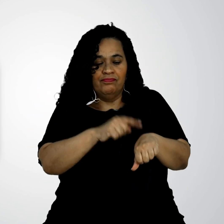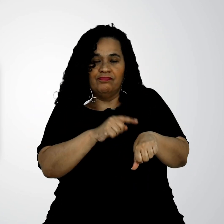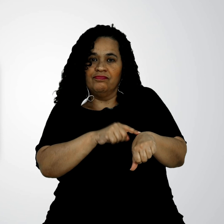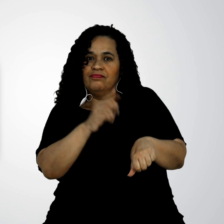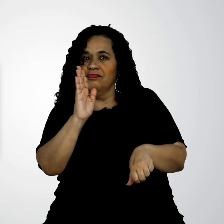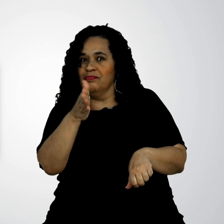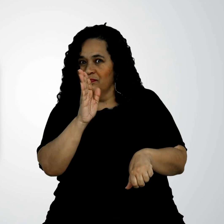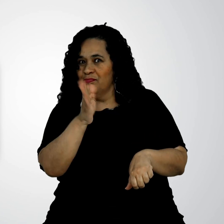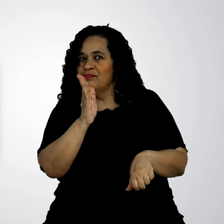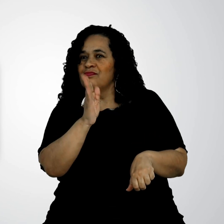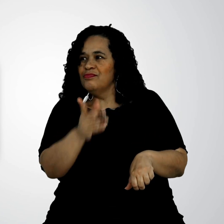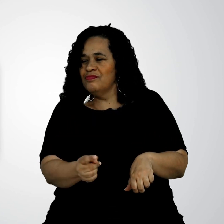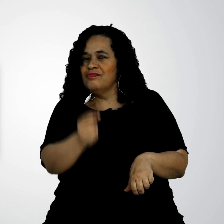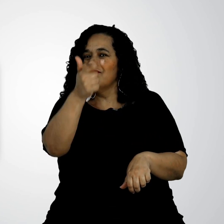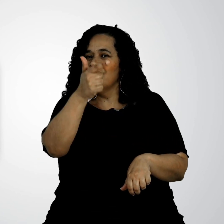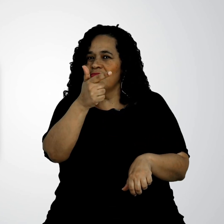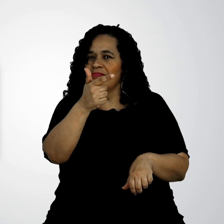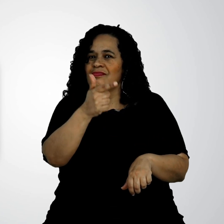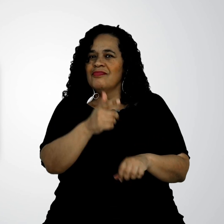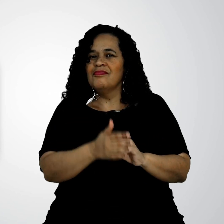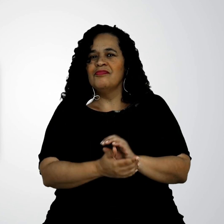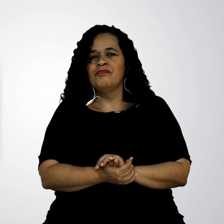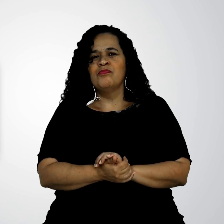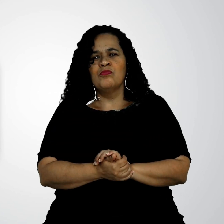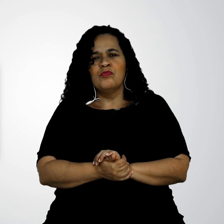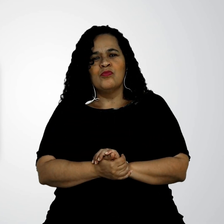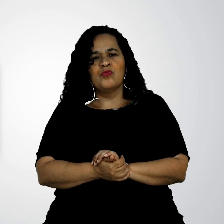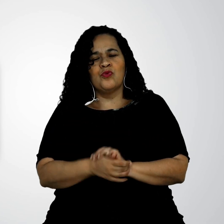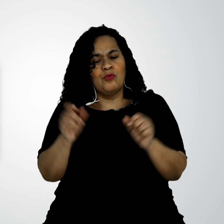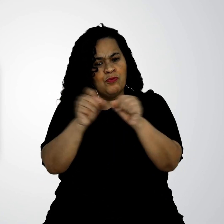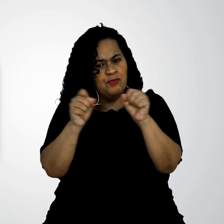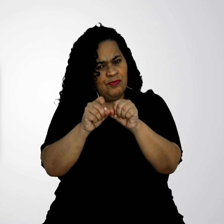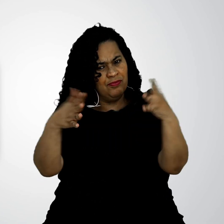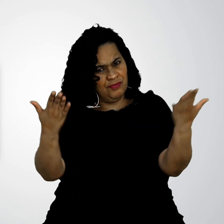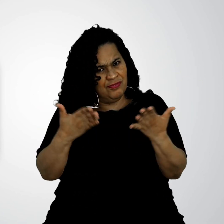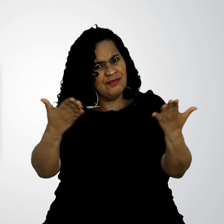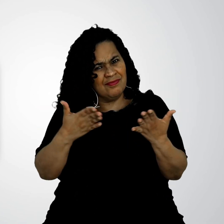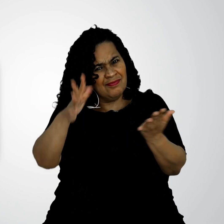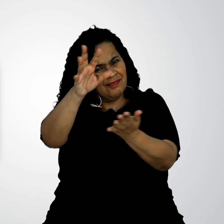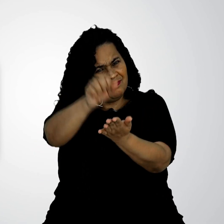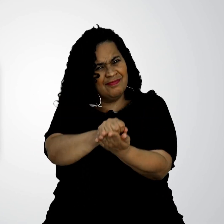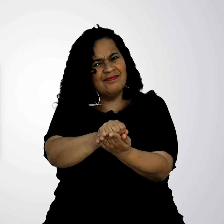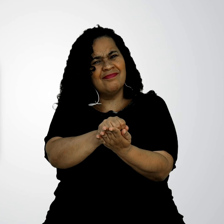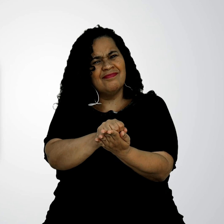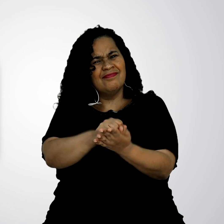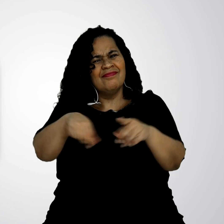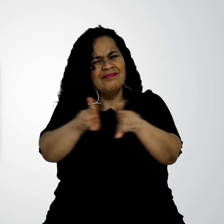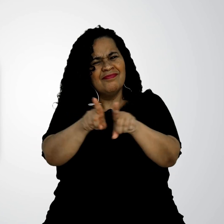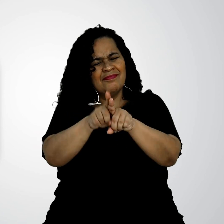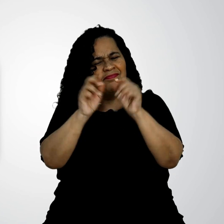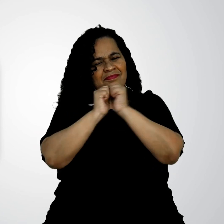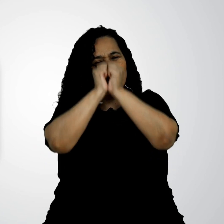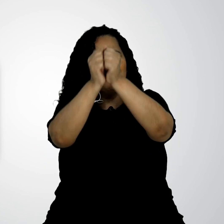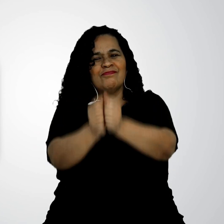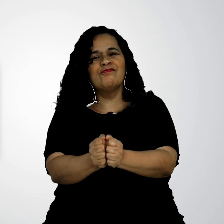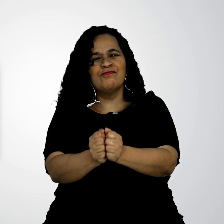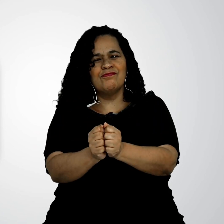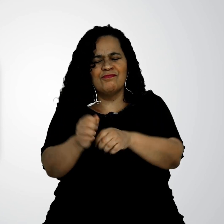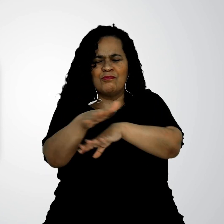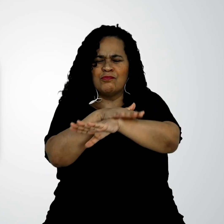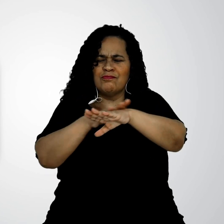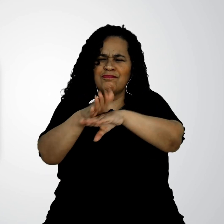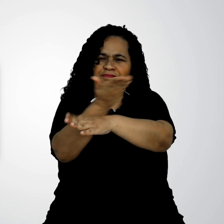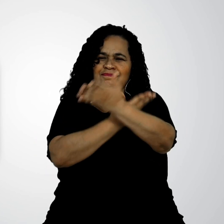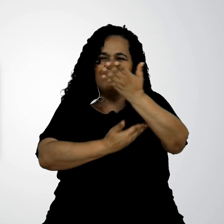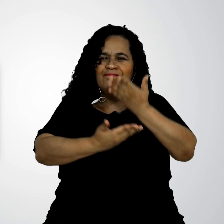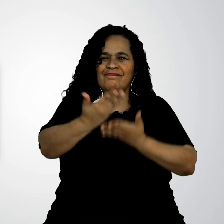aí, poucas vagas sobrando. Corre para fazer a sua inscrição e passar esse tempo conosco falando sobre